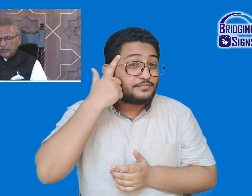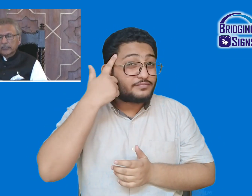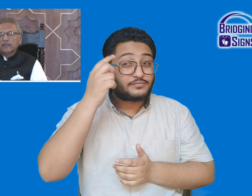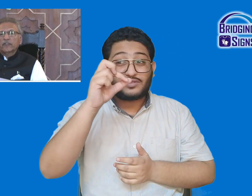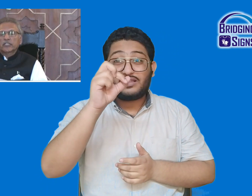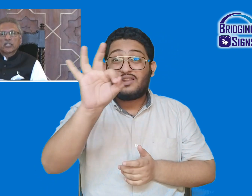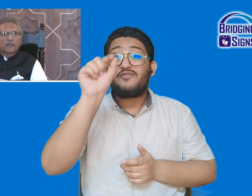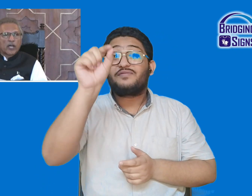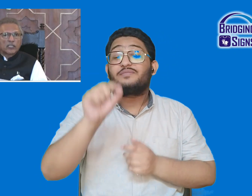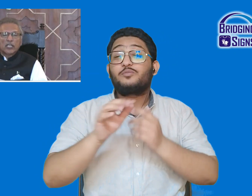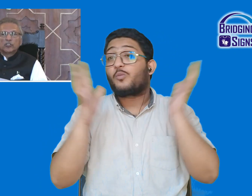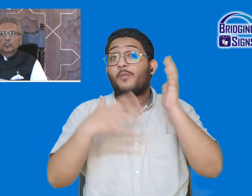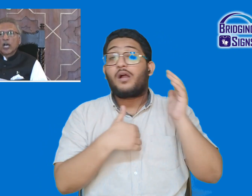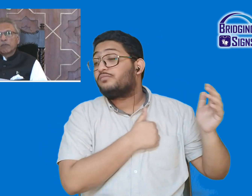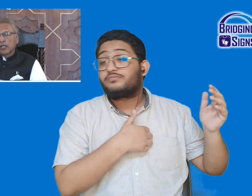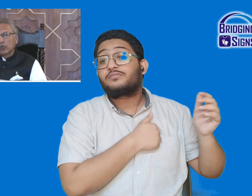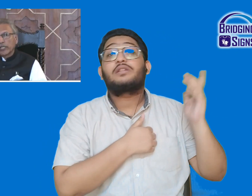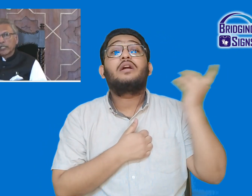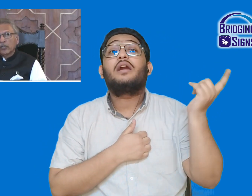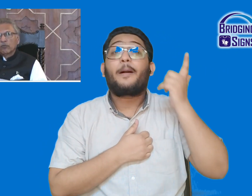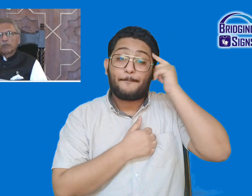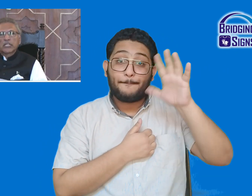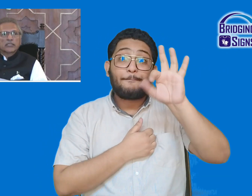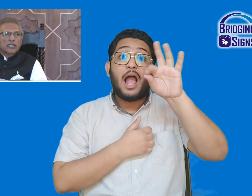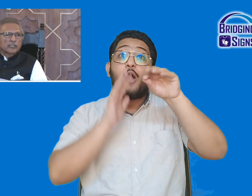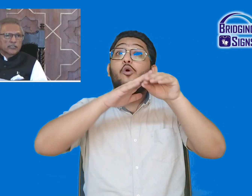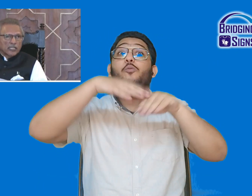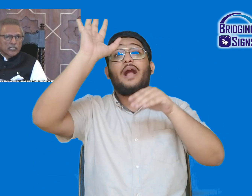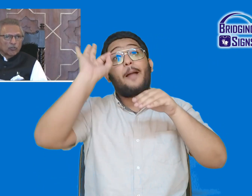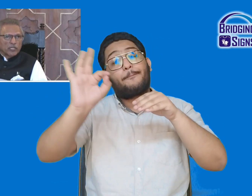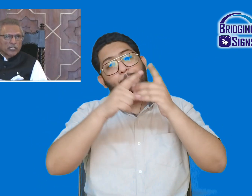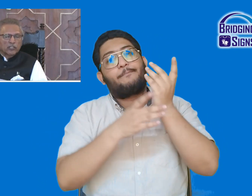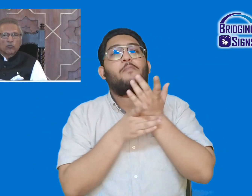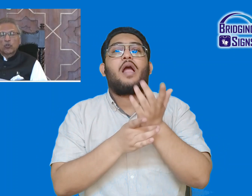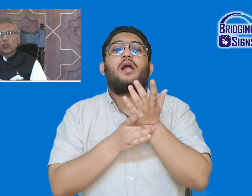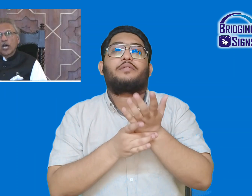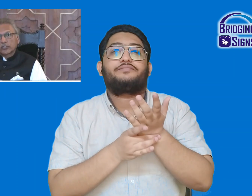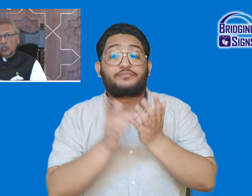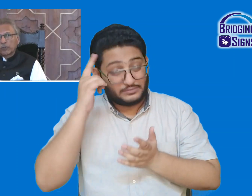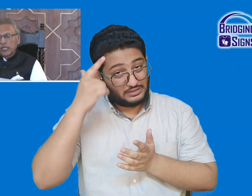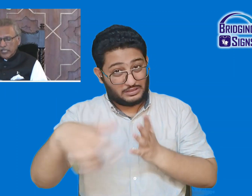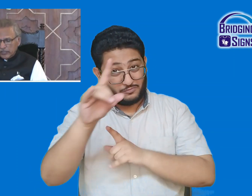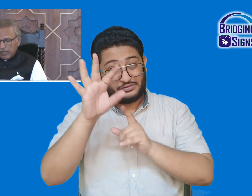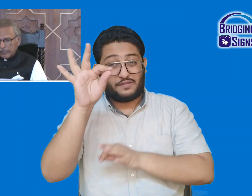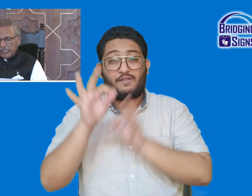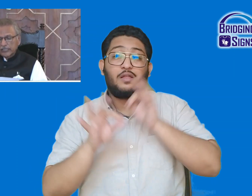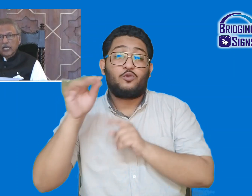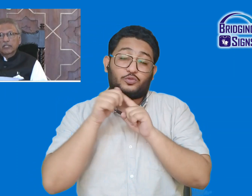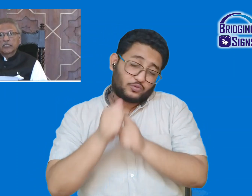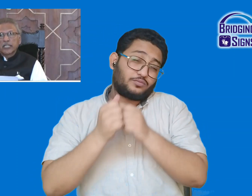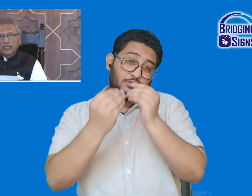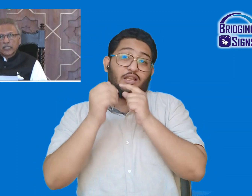کہ 80% افراد جو جاں بحق ہوئے ہیں وہ 50 سال سے زیادہ کی عمر کے ہیں۔ تو وہ لوگ خاص طور پر اس بات